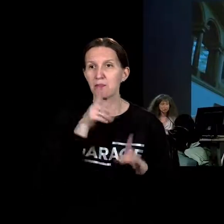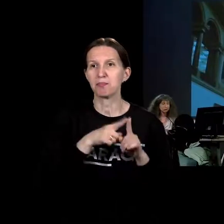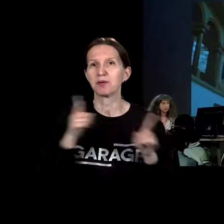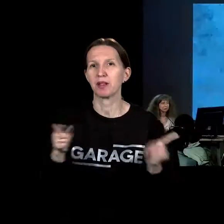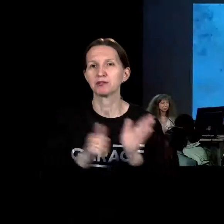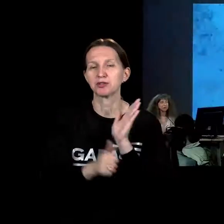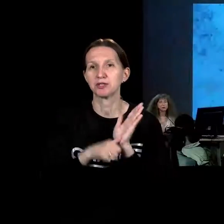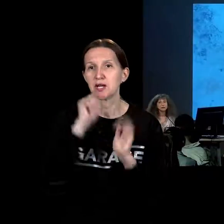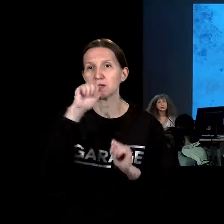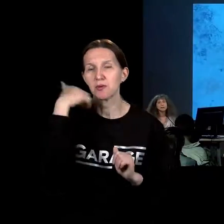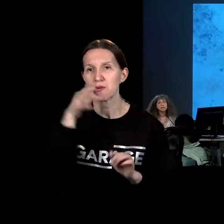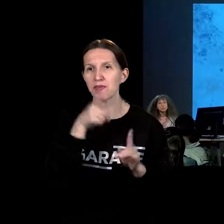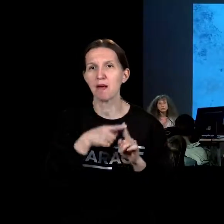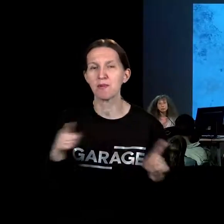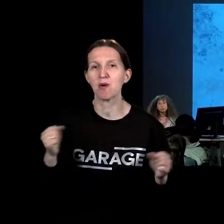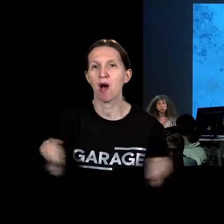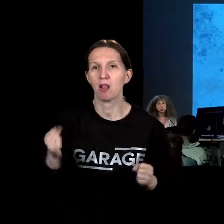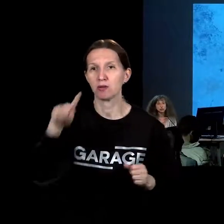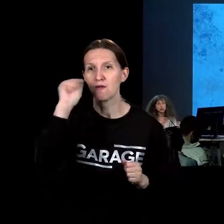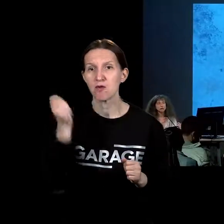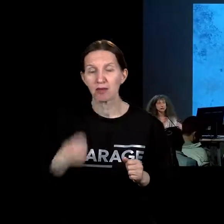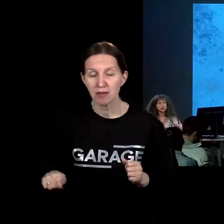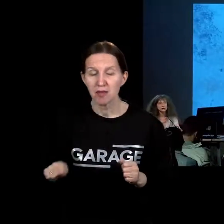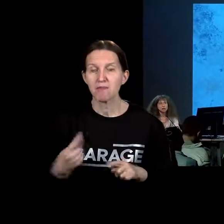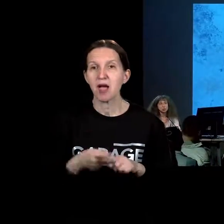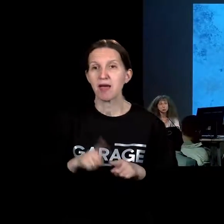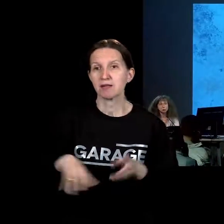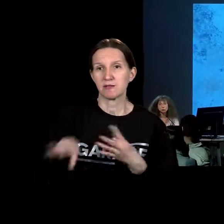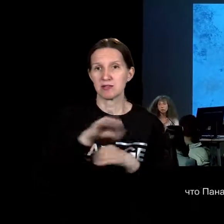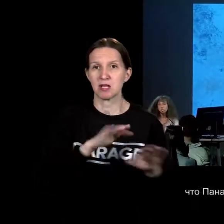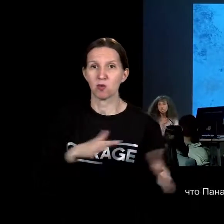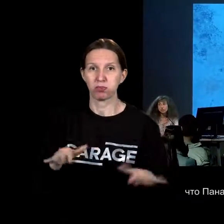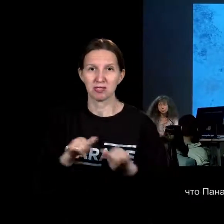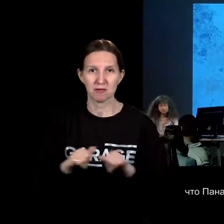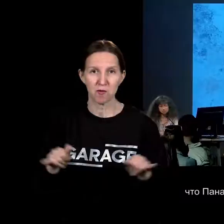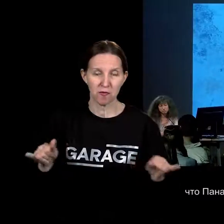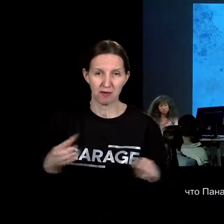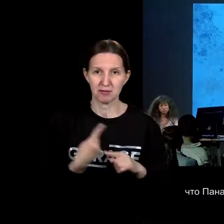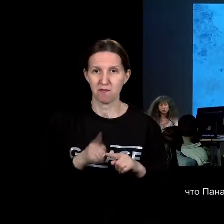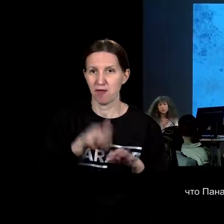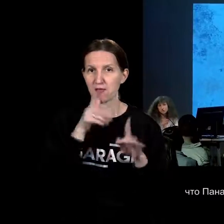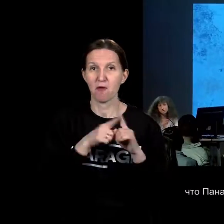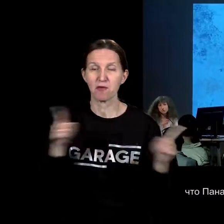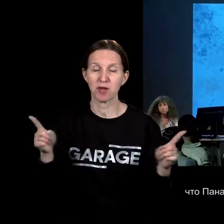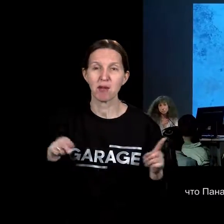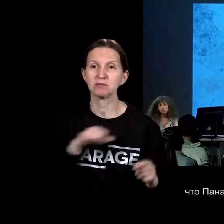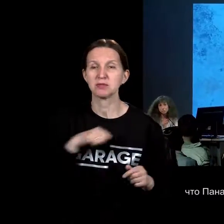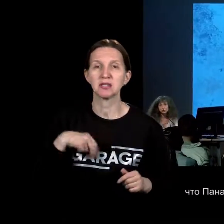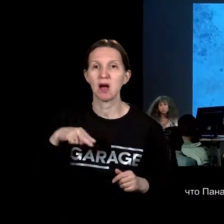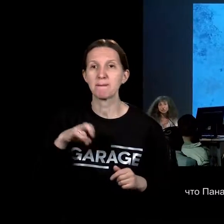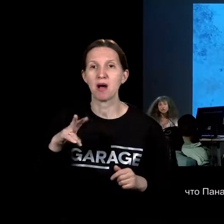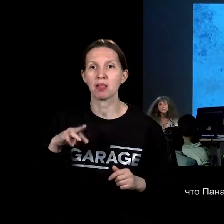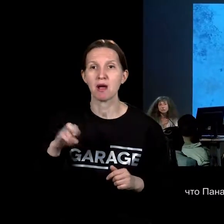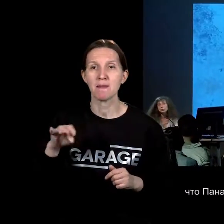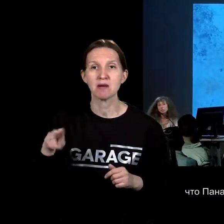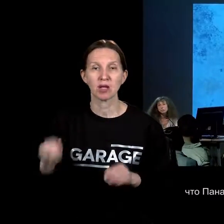самая перспектива Холодной войны, в которой это все происходило, так же, как и то, что Пономаренко вырос во время Второй мировой